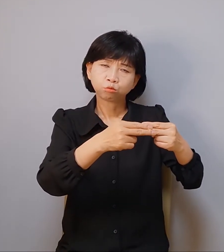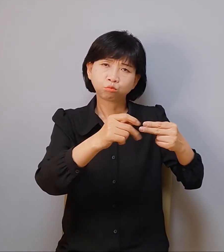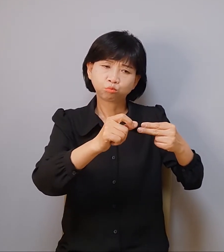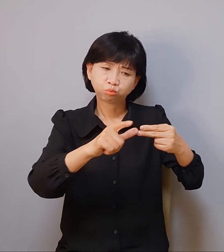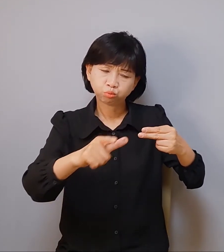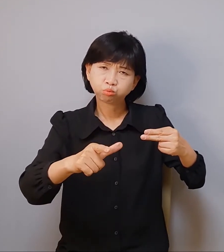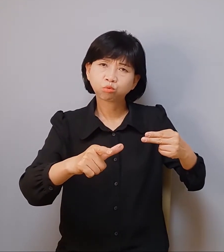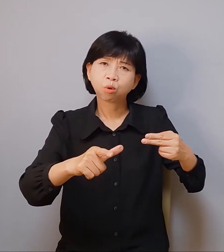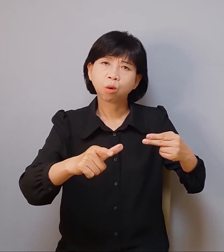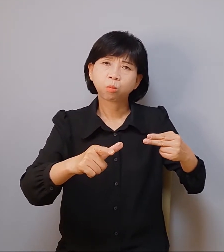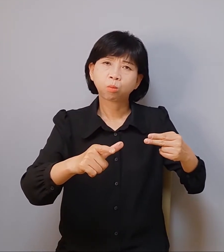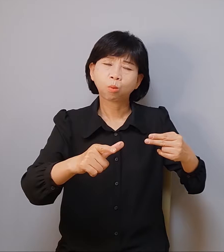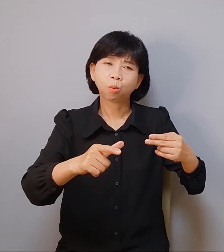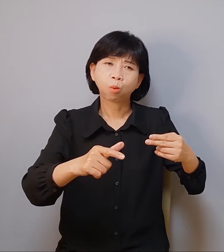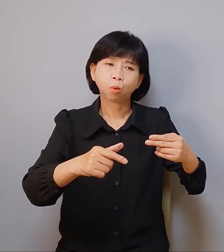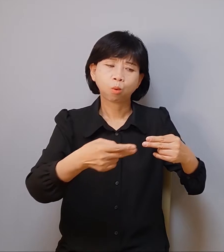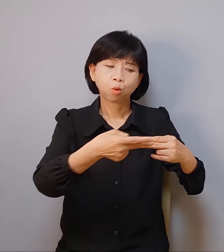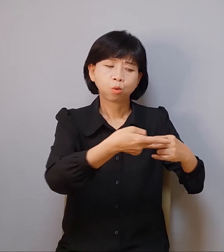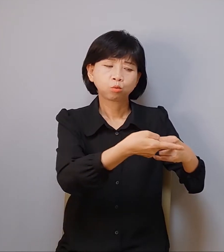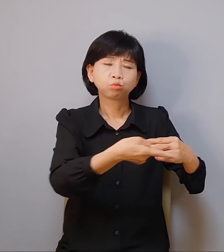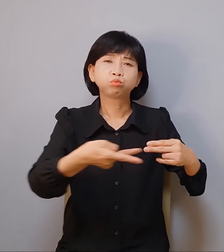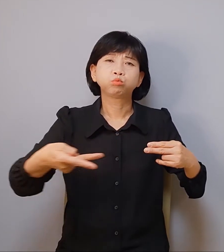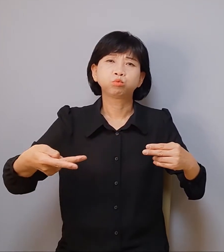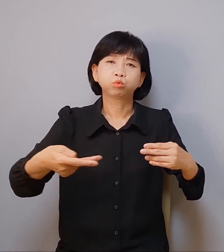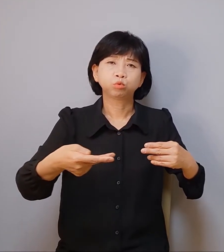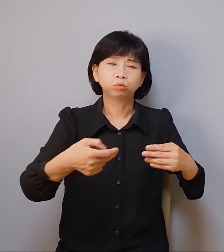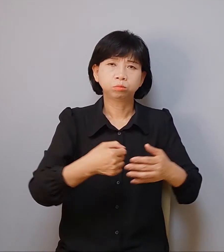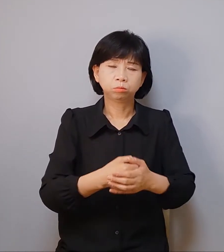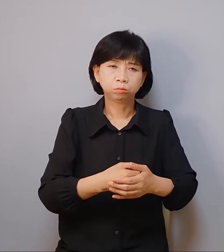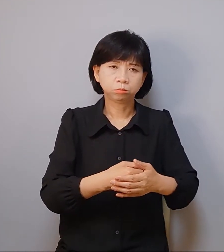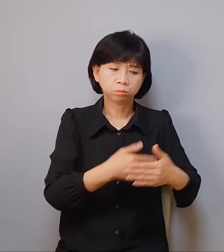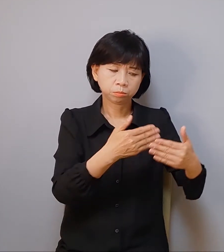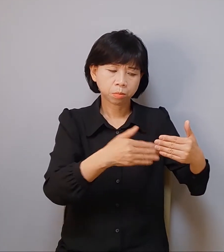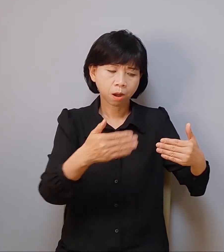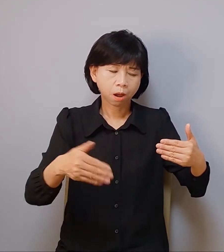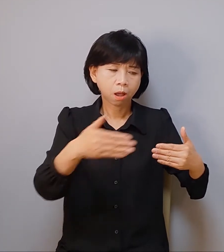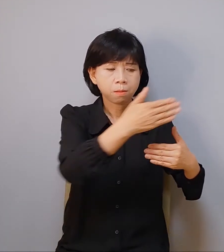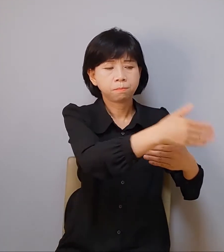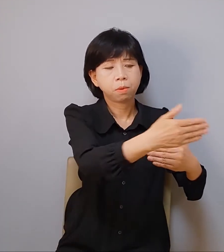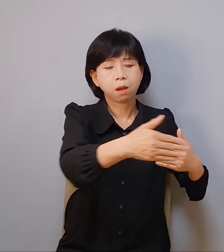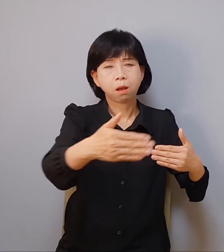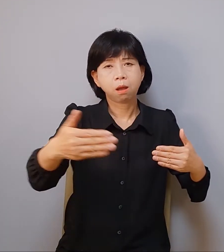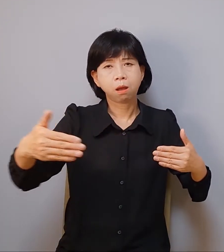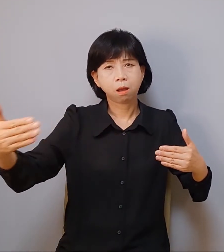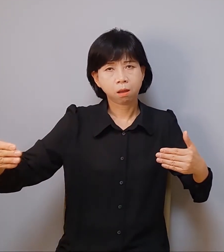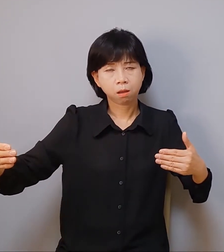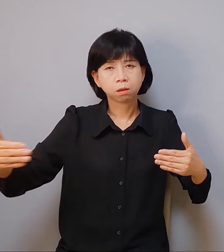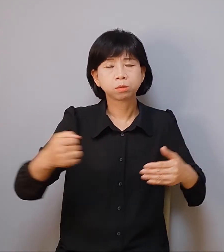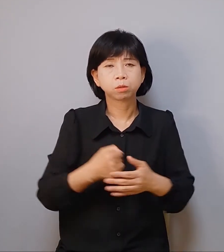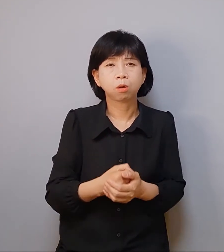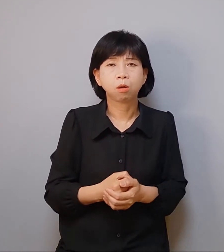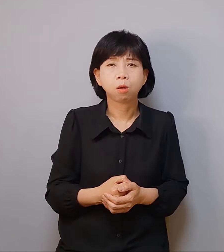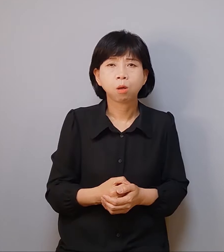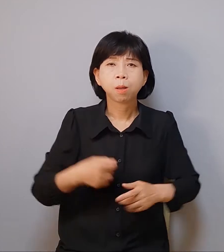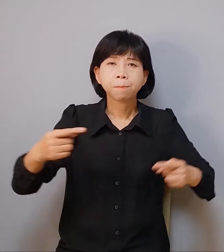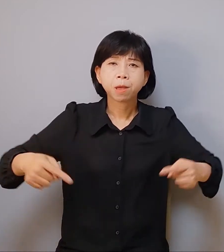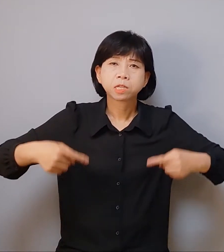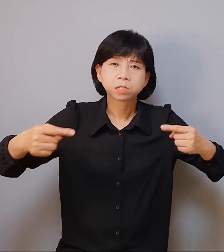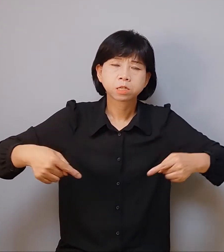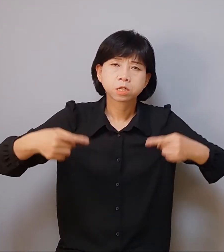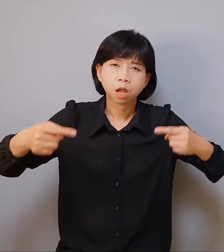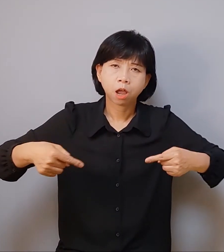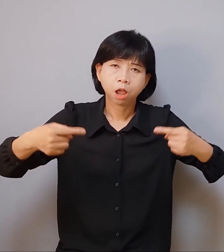둘, 어떤 경우에는 더 많이 3대, 4대 지나갈 수 있을 정도로 이 성벽을